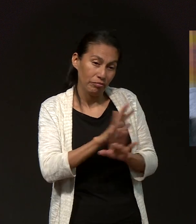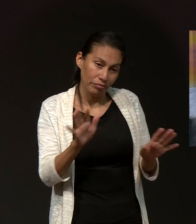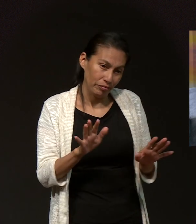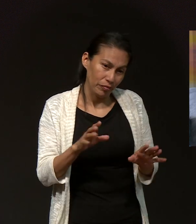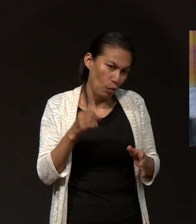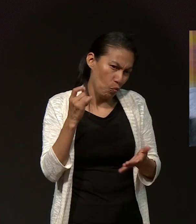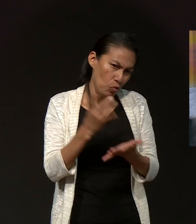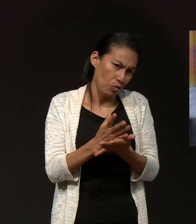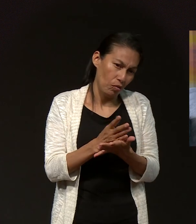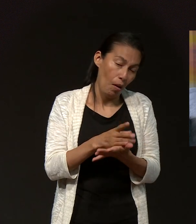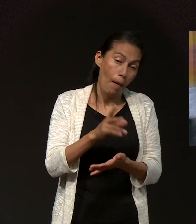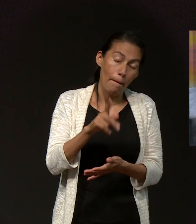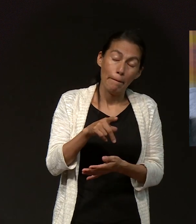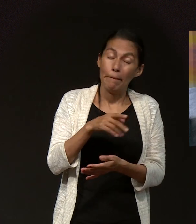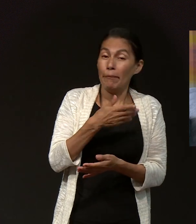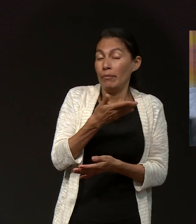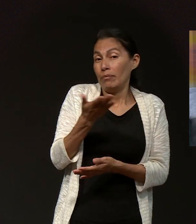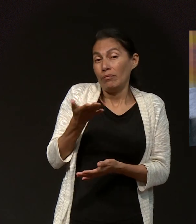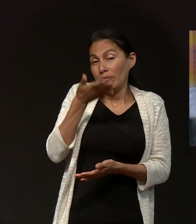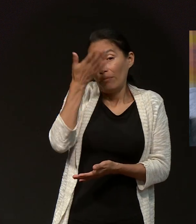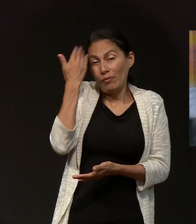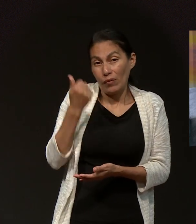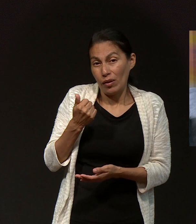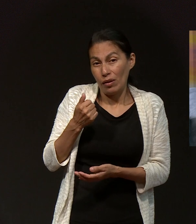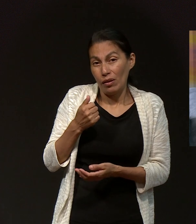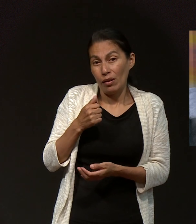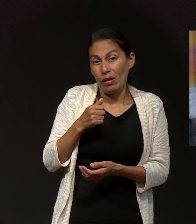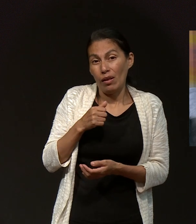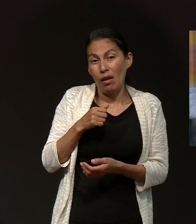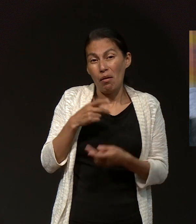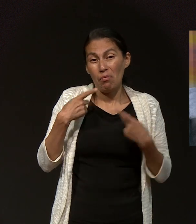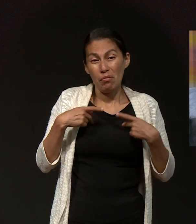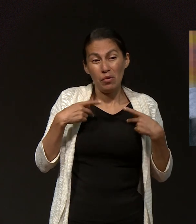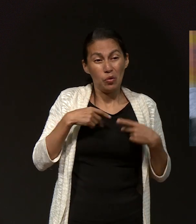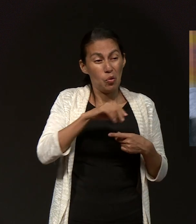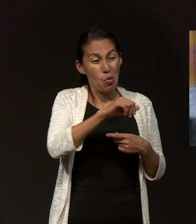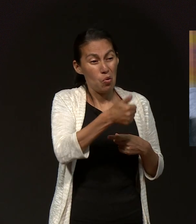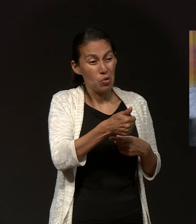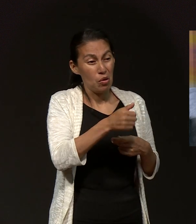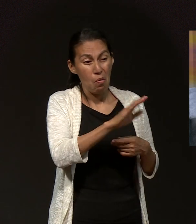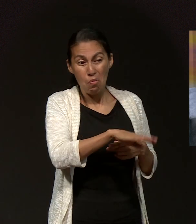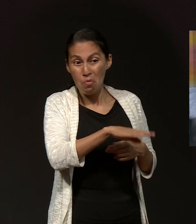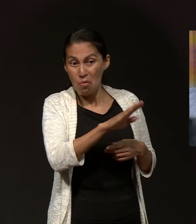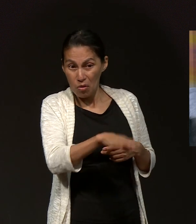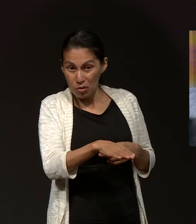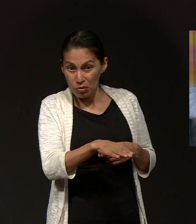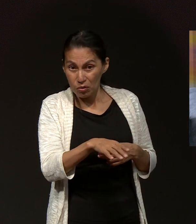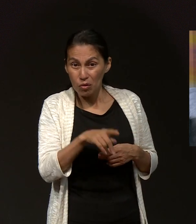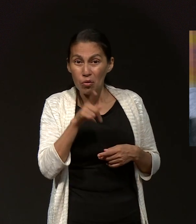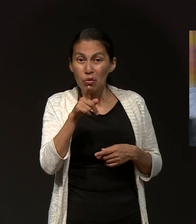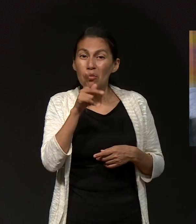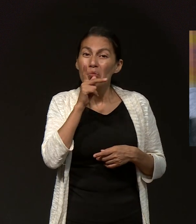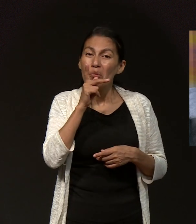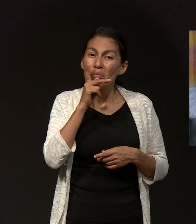no se conoce. Pero no sé de qué forma. De alguna manera, donde muchos otros pacientes se han quedado y ya no han